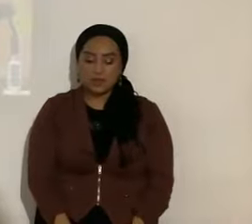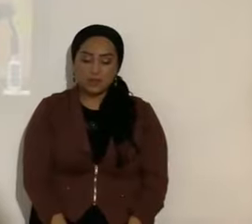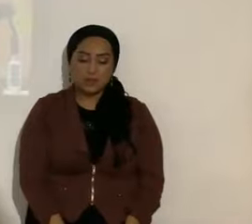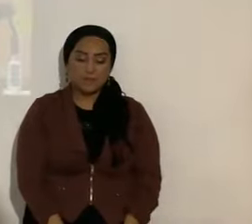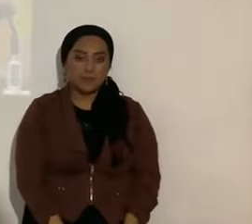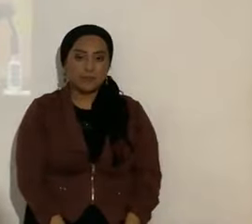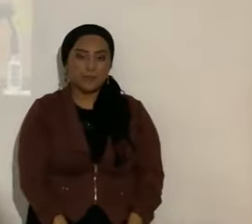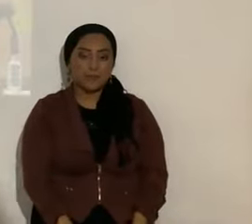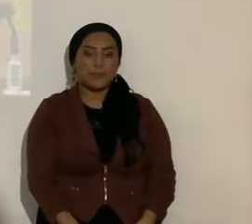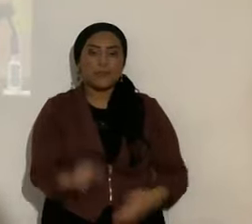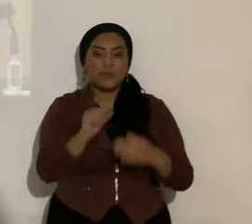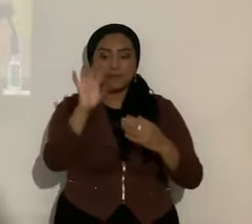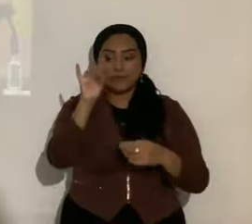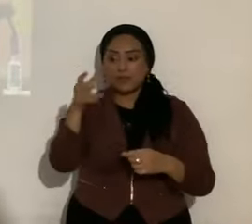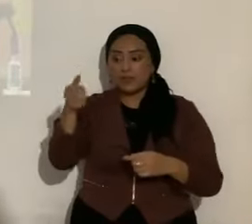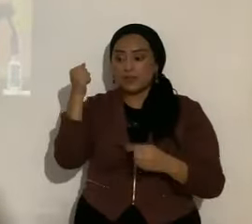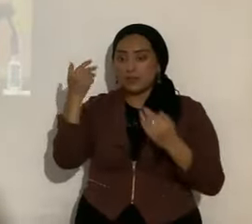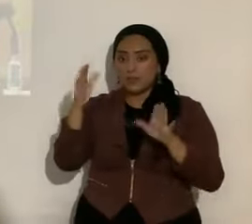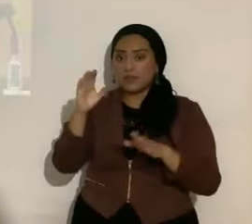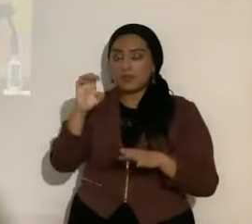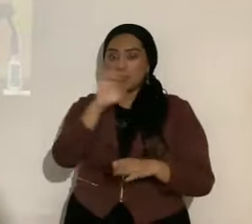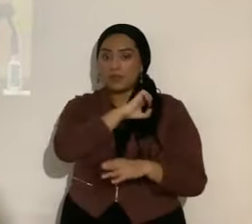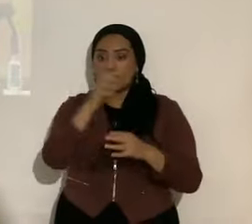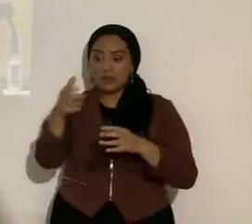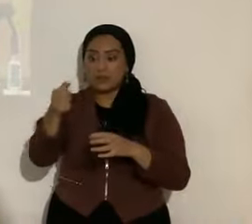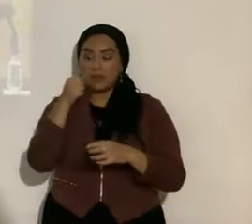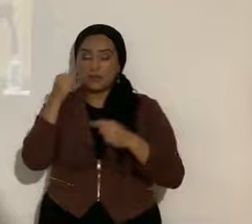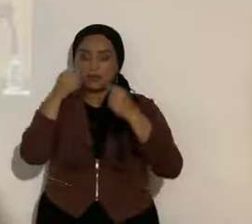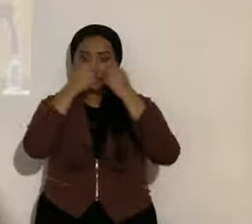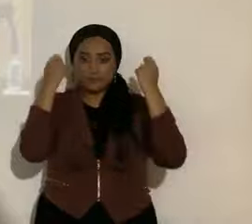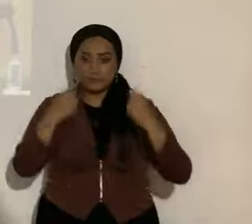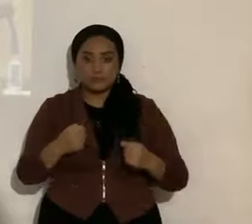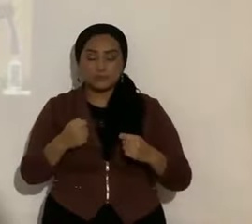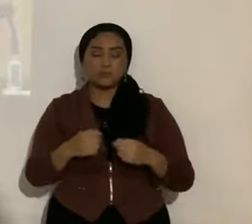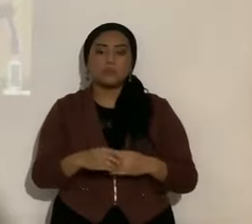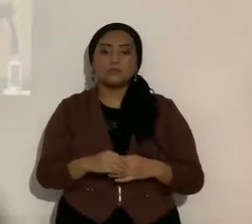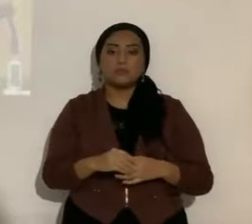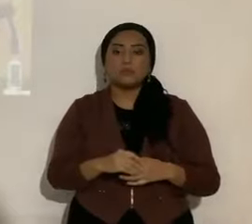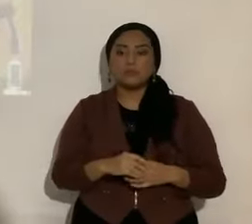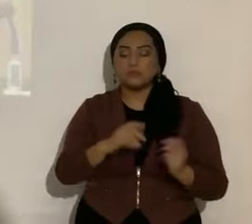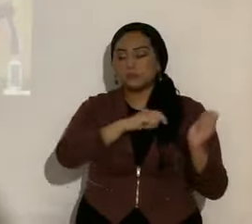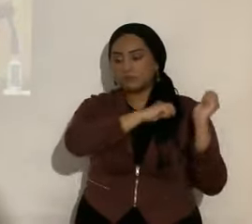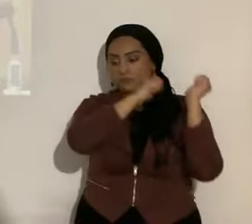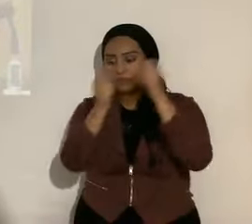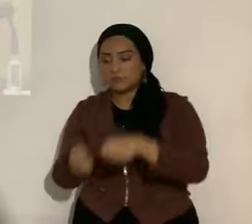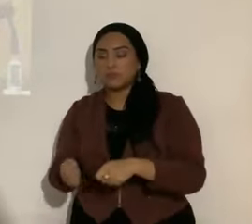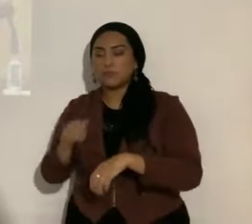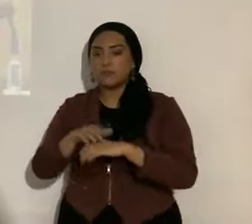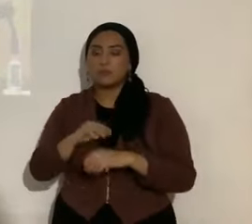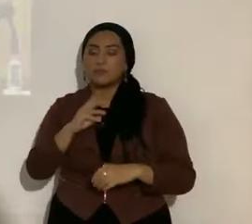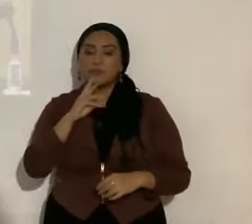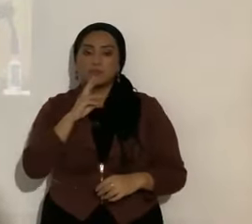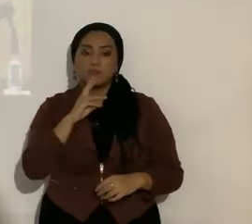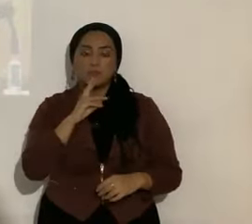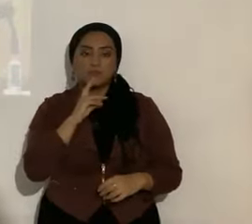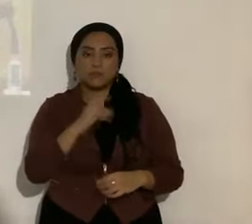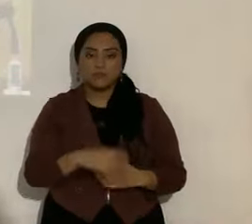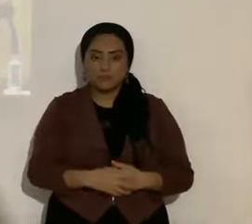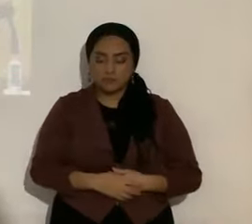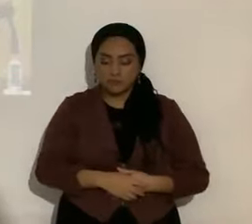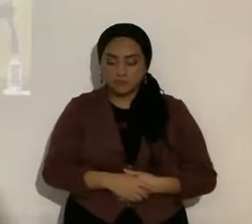Bueno, entonces dice el 8, tomando entonces Eliao su talit, lo dobló y golpeó las aguas, las cuales se apartaron a uno y a